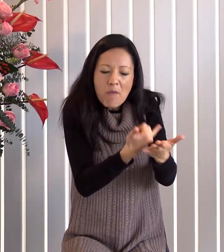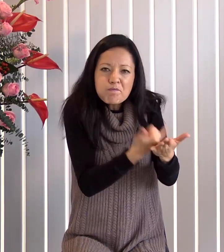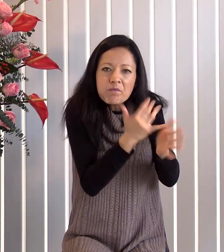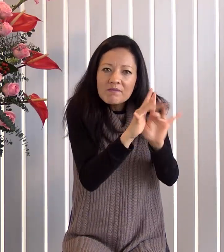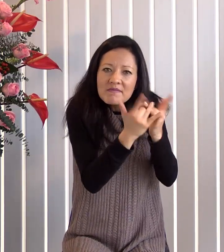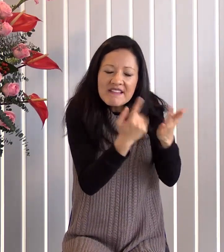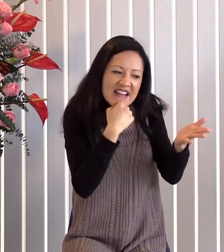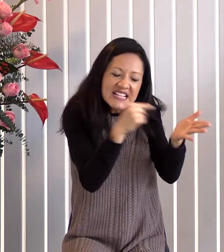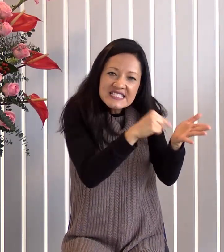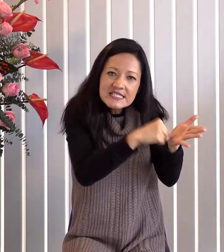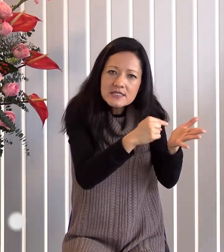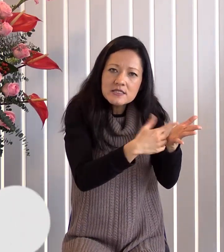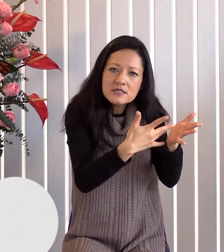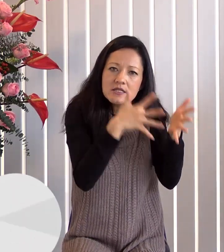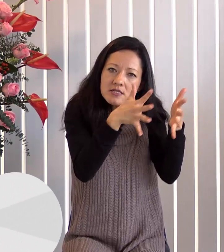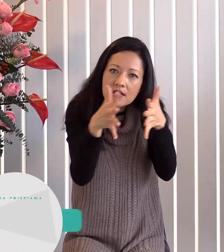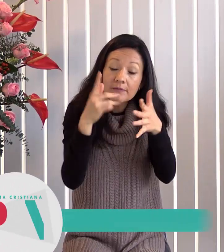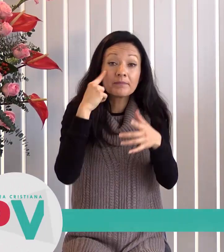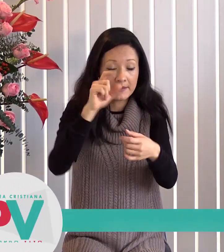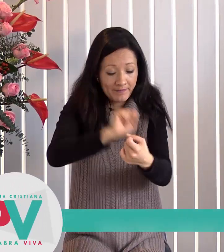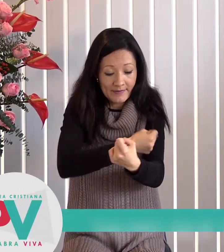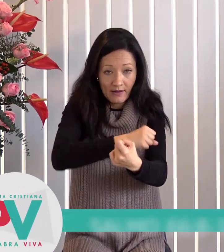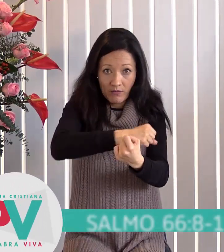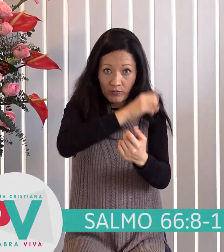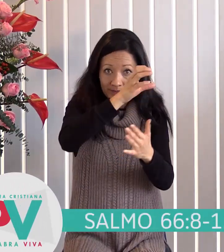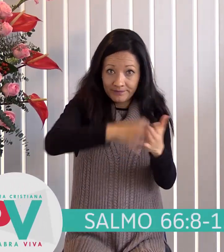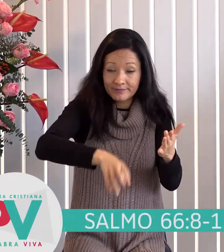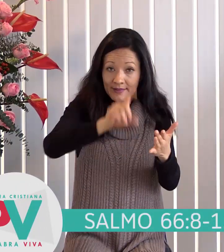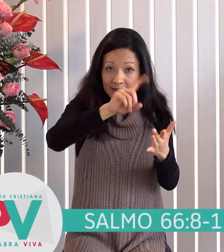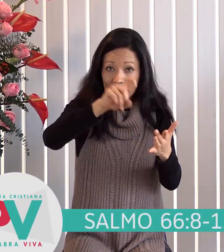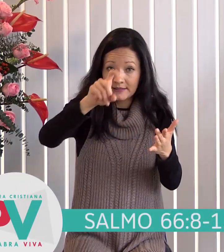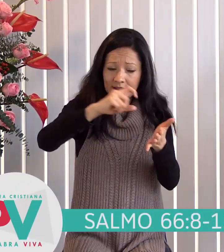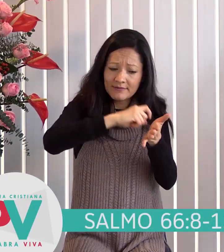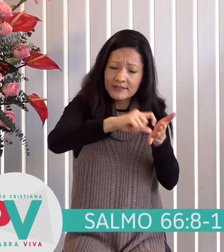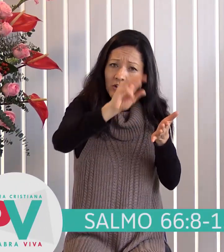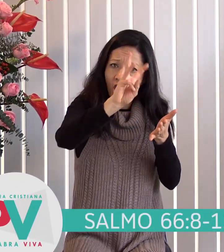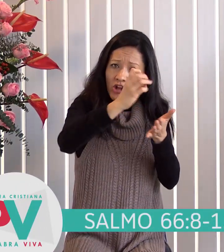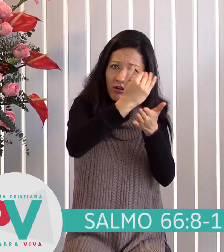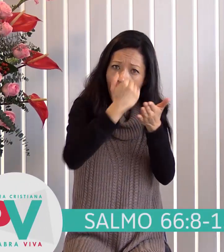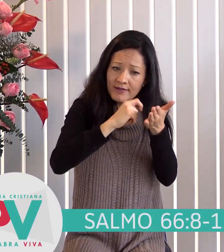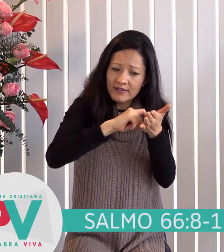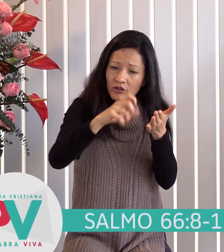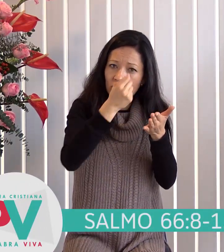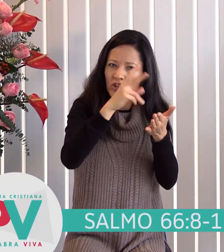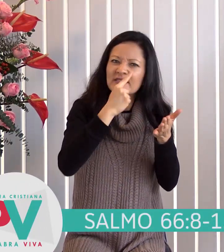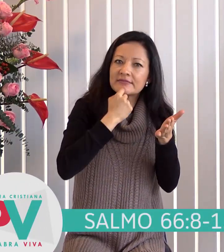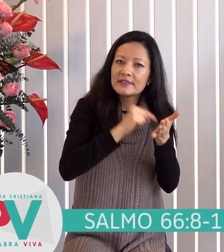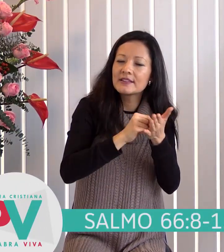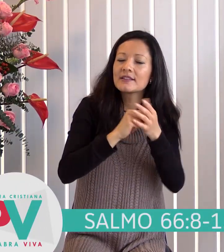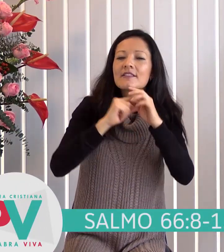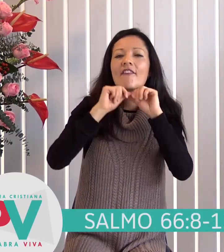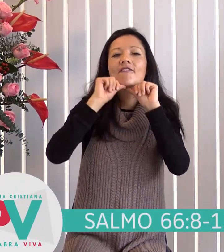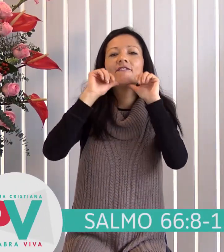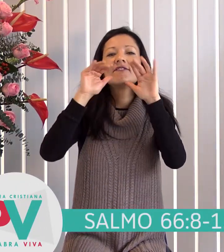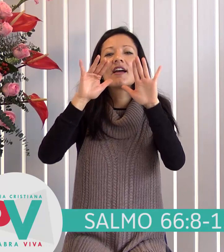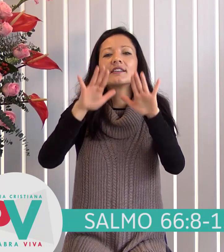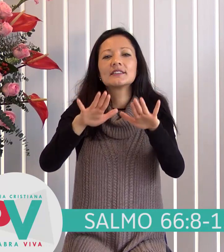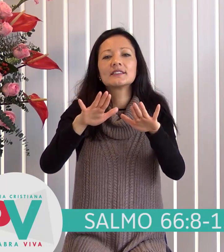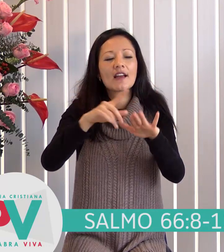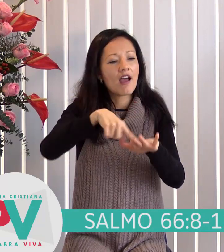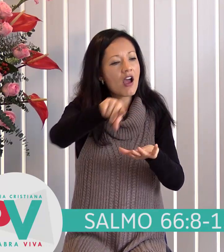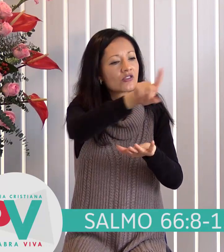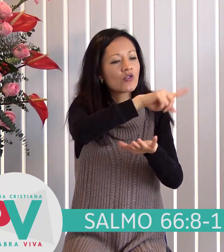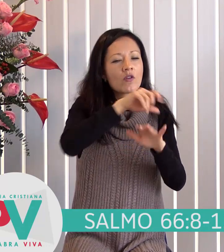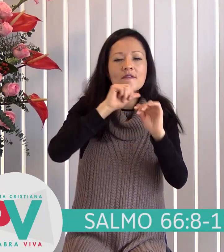la palabra está hablando? Salmo 66, versículo 8 al 12, dice: bendecid, pueblo, a